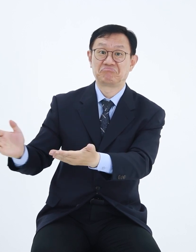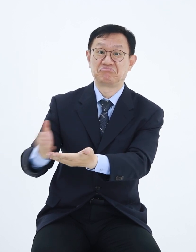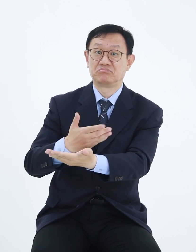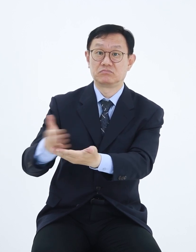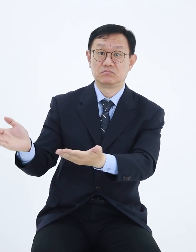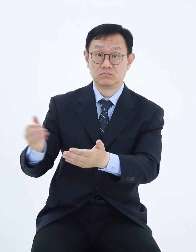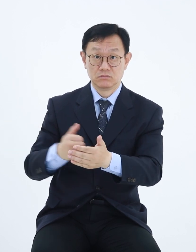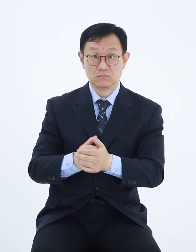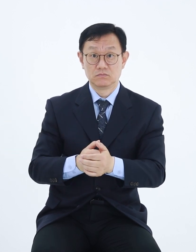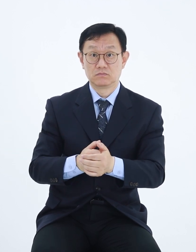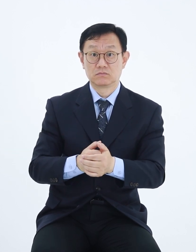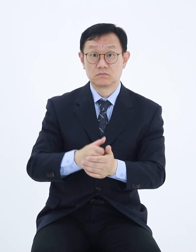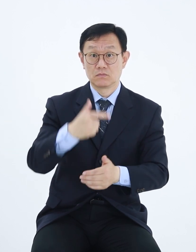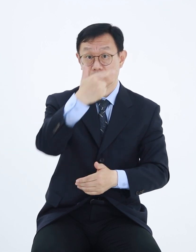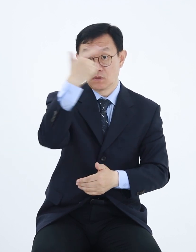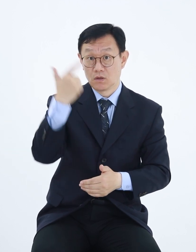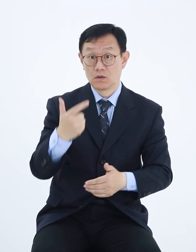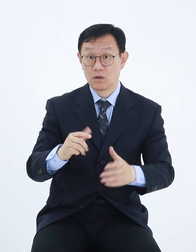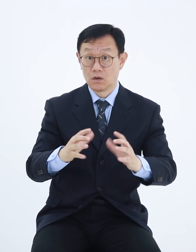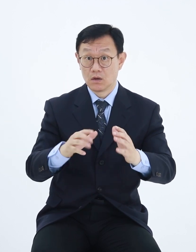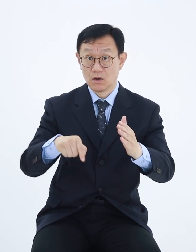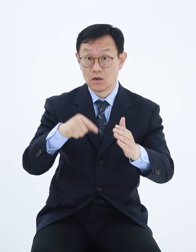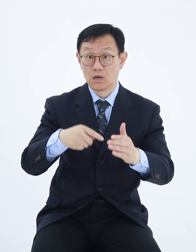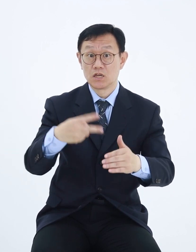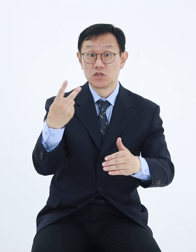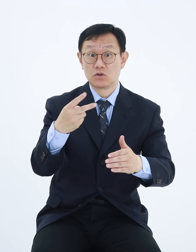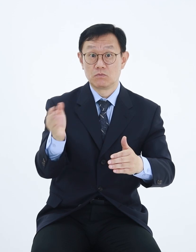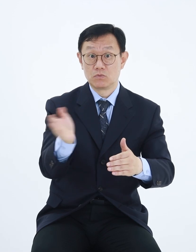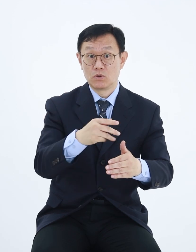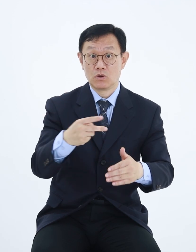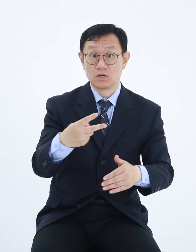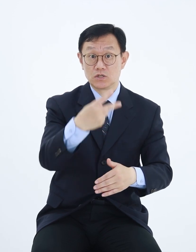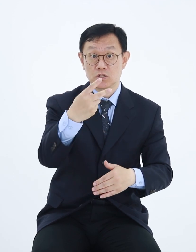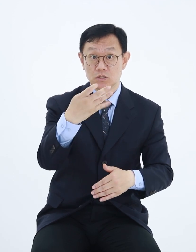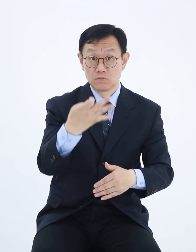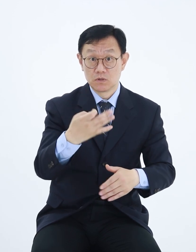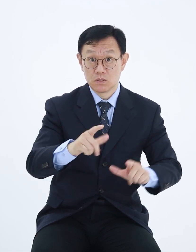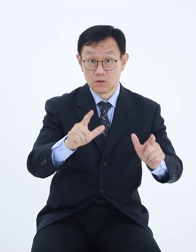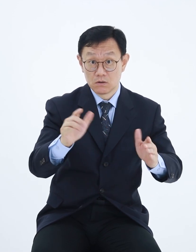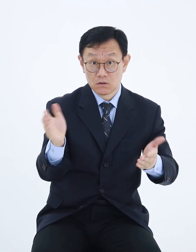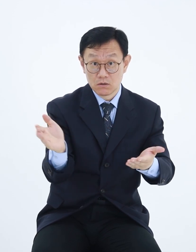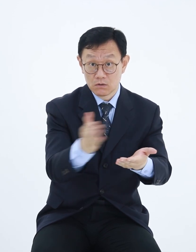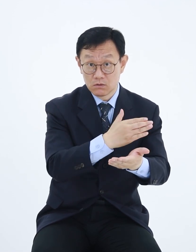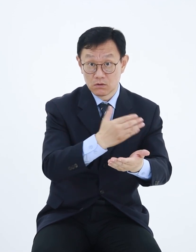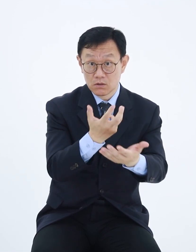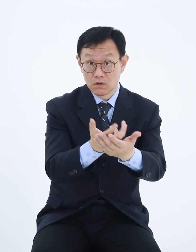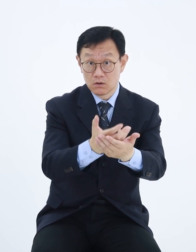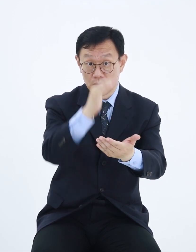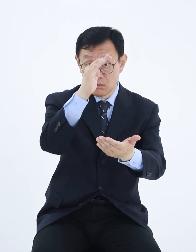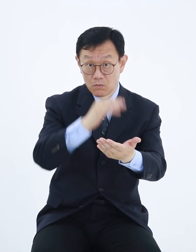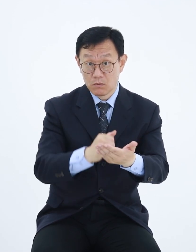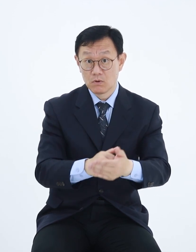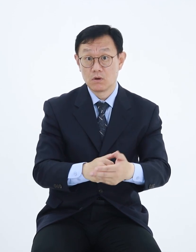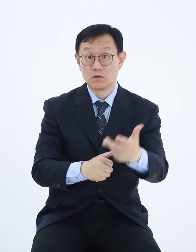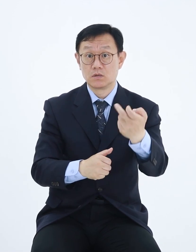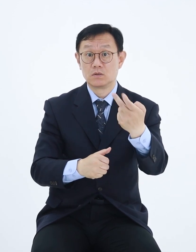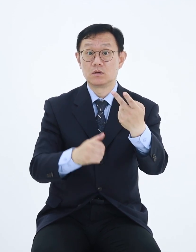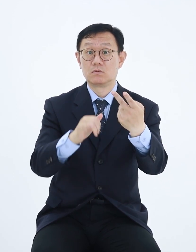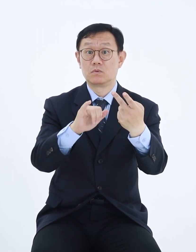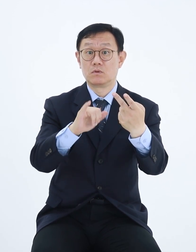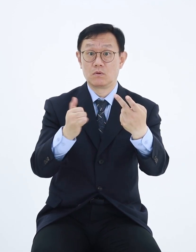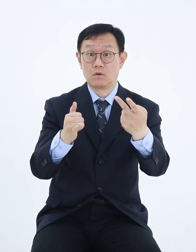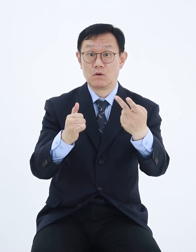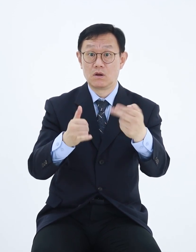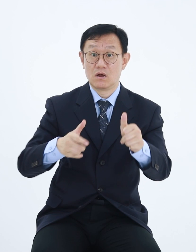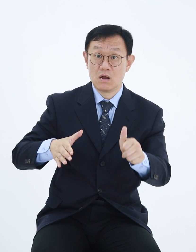않았습니다. 탄자니아 내에서 2000년부터 2014년까지 보고된 자료에 의하면 72명의 알비노 살인사건